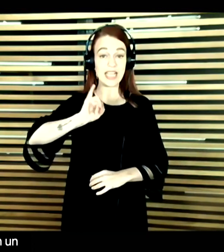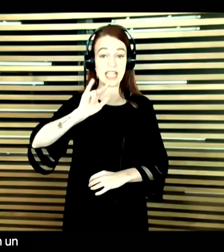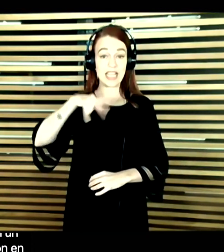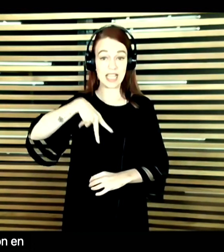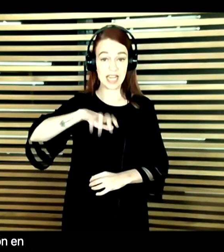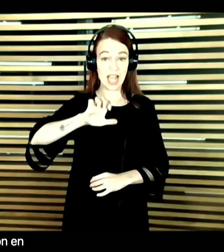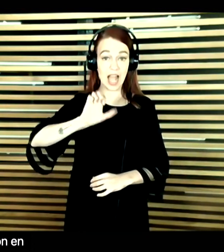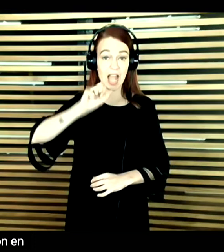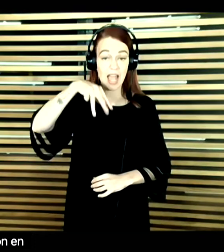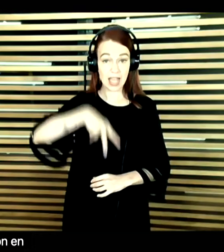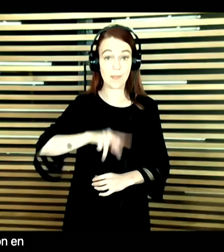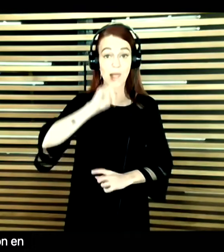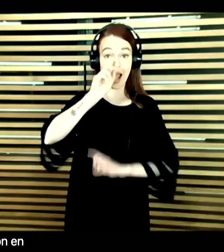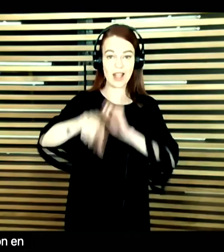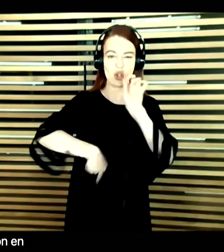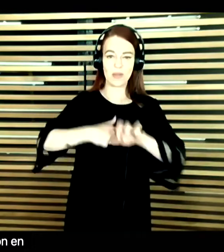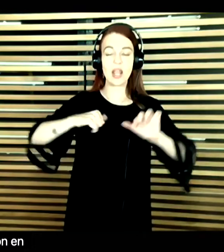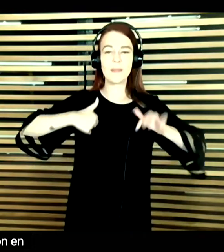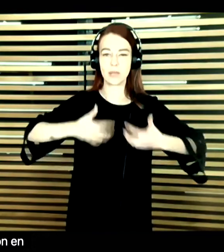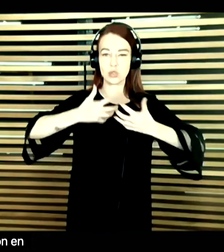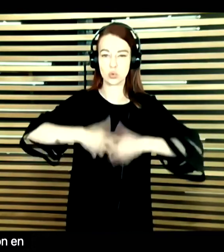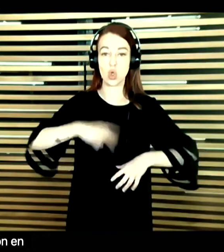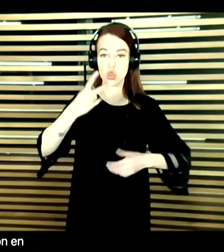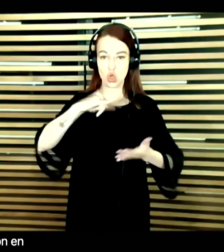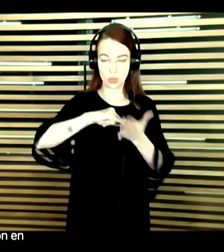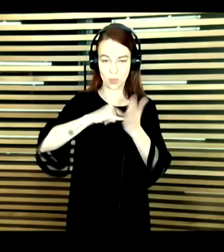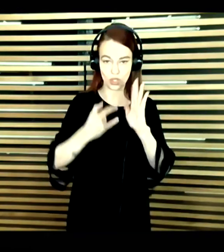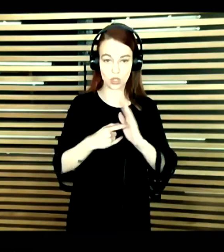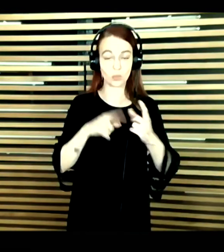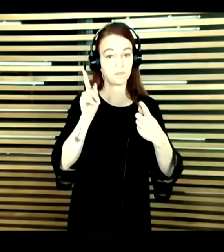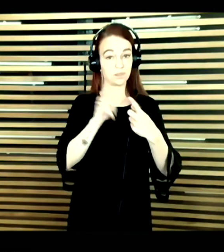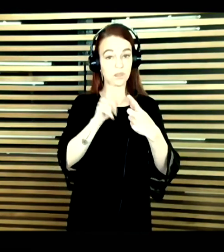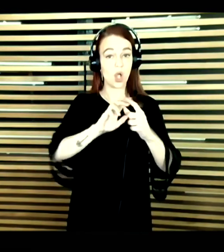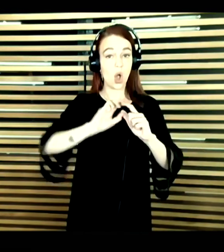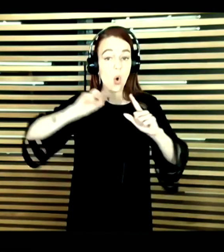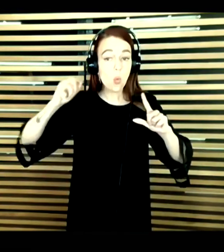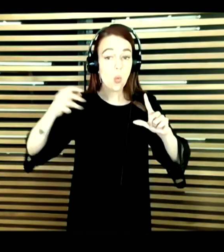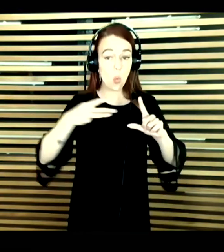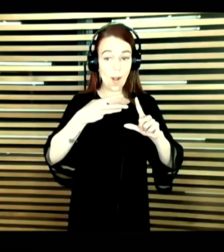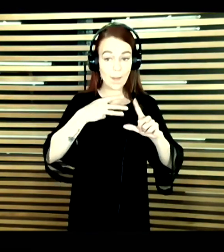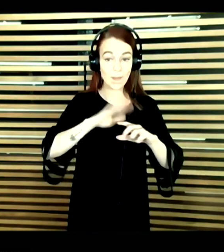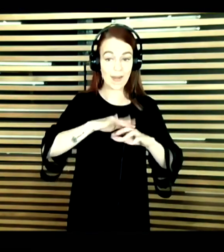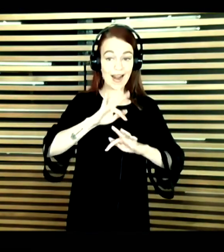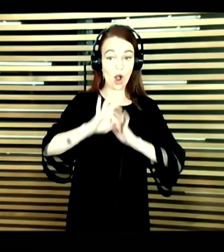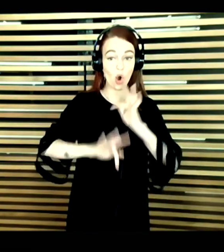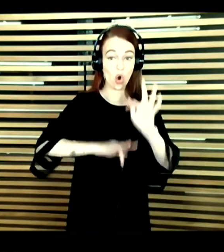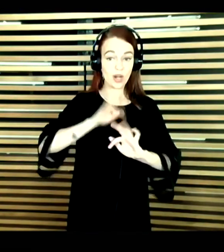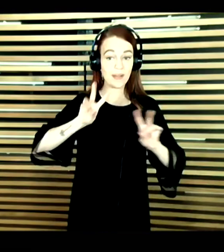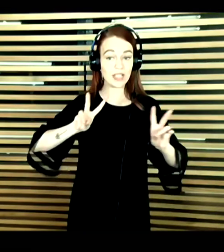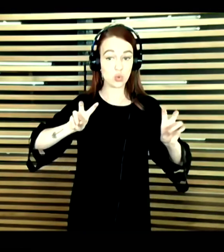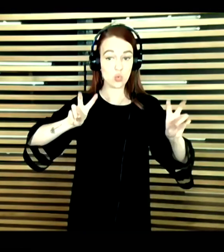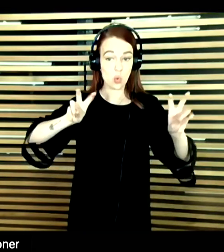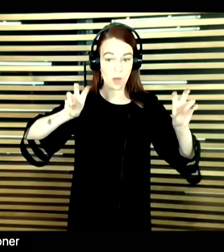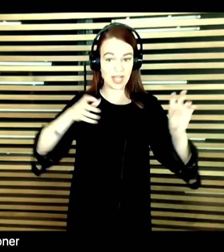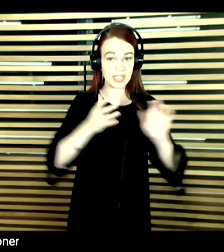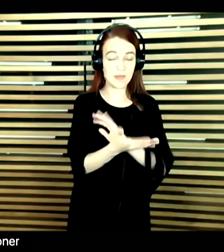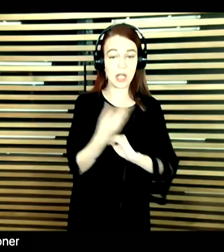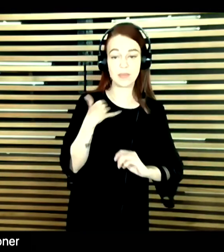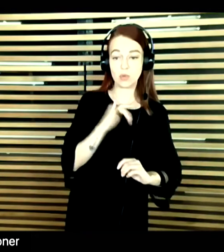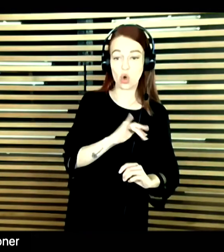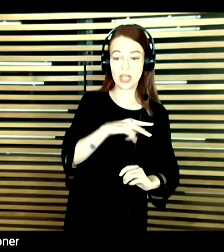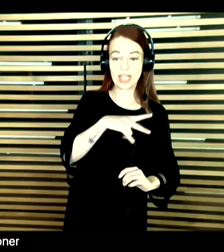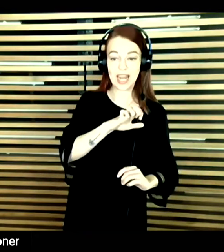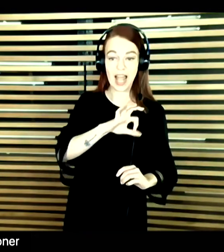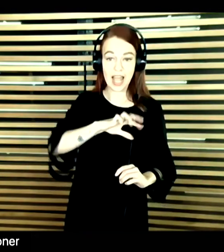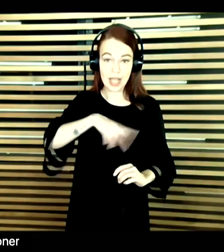en 2021. Vamos a poner en marcha una nueva web de las jornadas, independiente de la propia del INAEM, o sea,